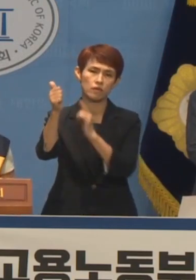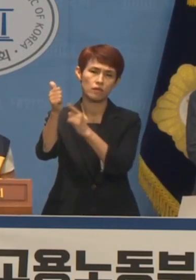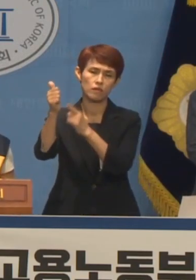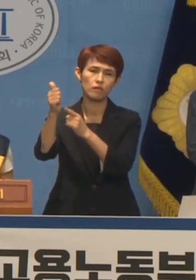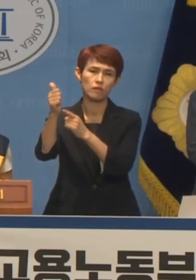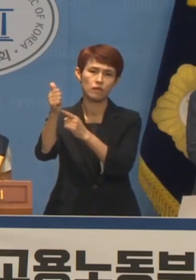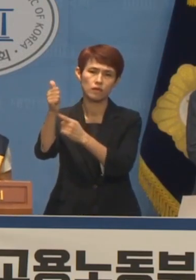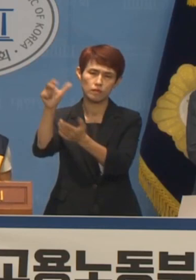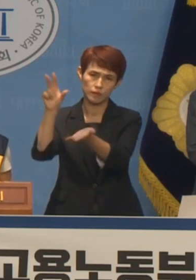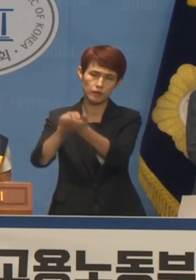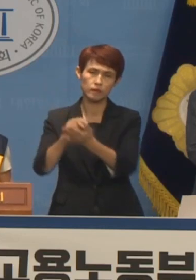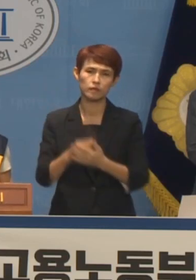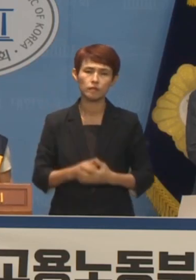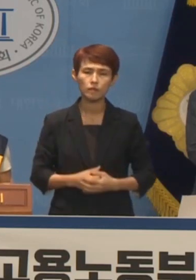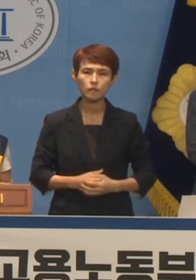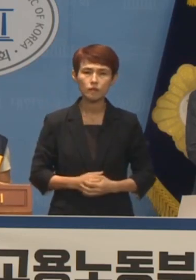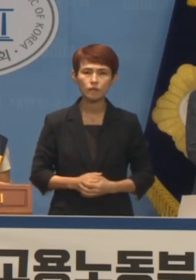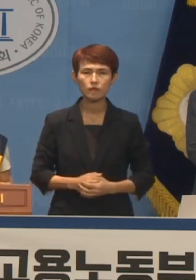윤석열입니다.